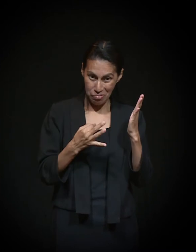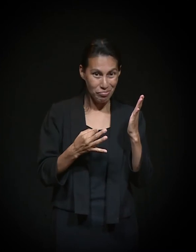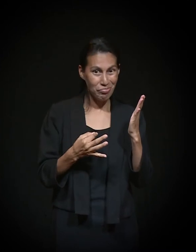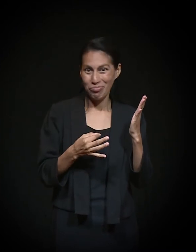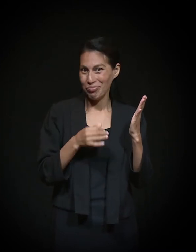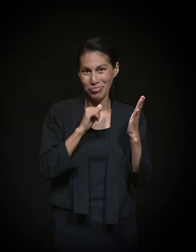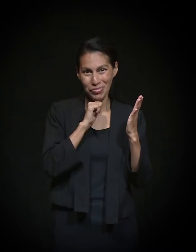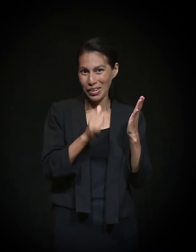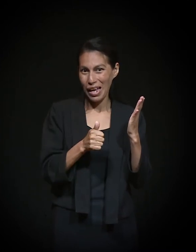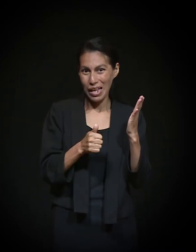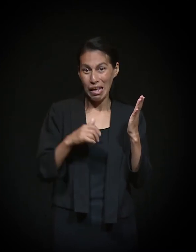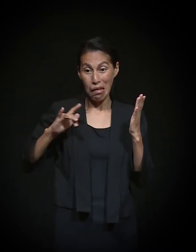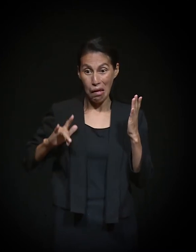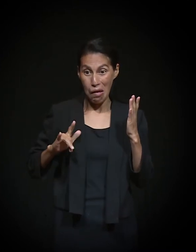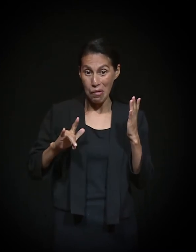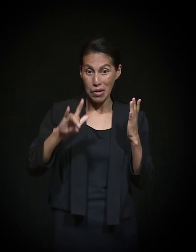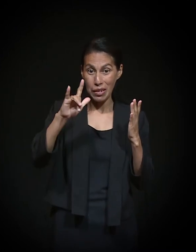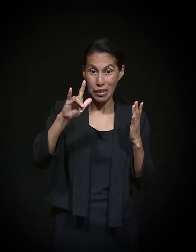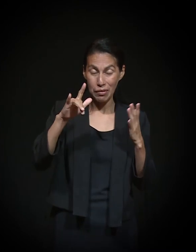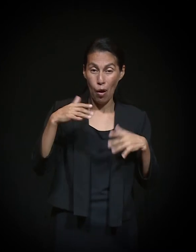ya estaba por salir el avión. Sí.